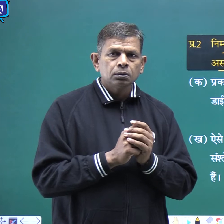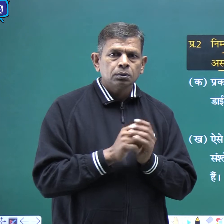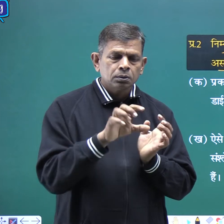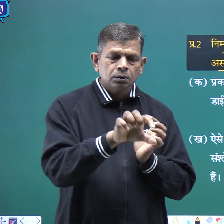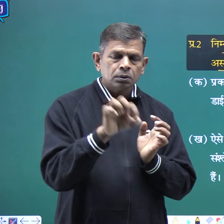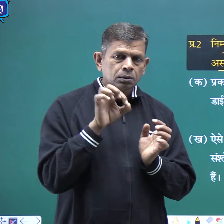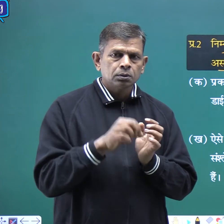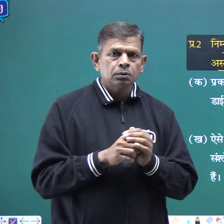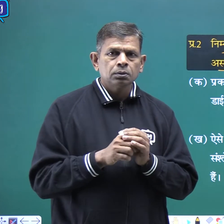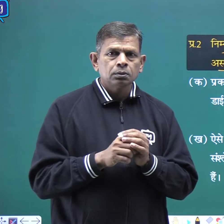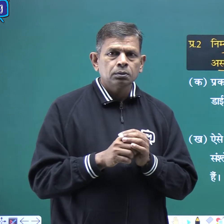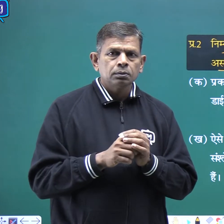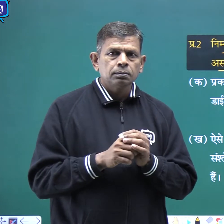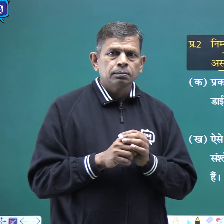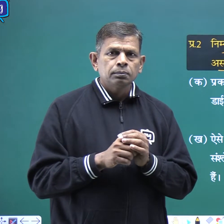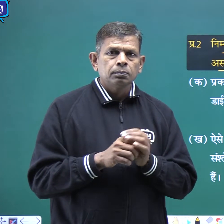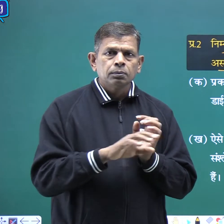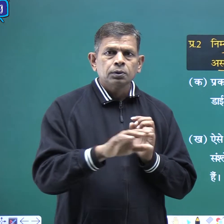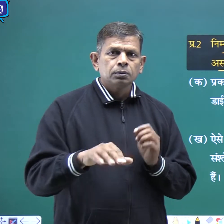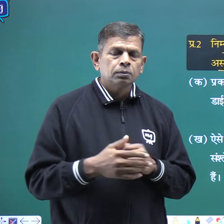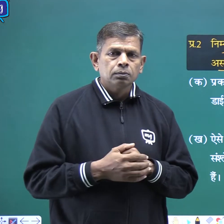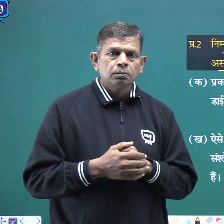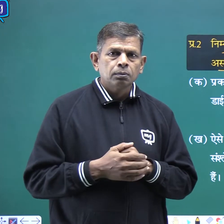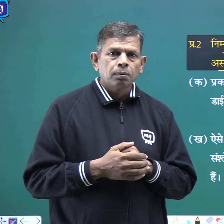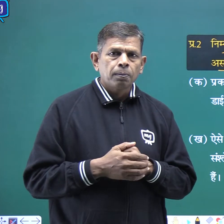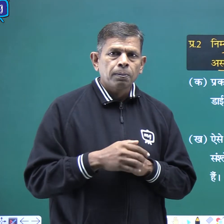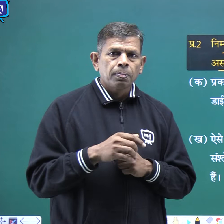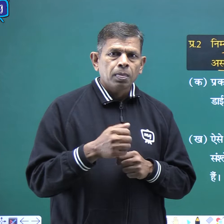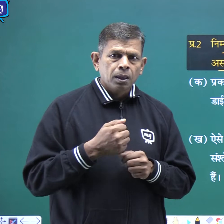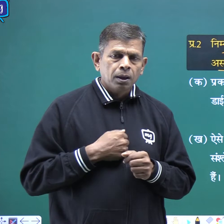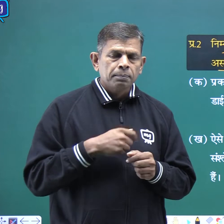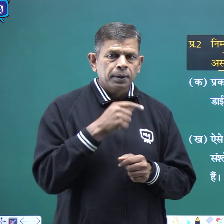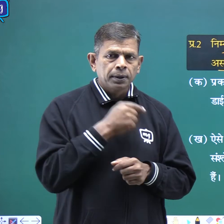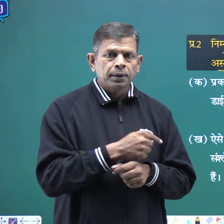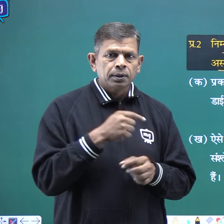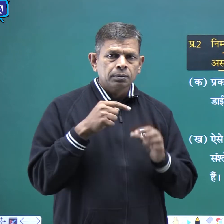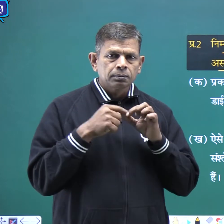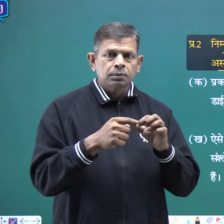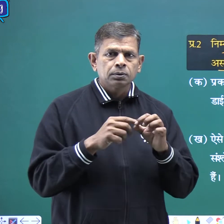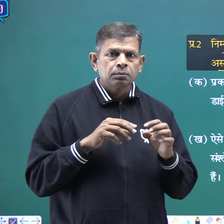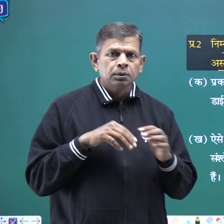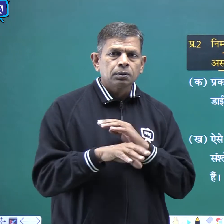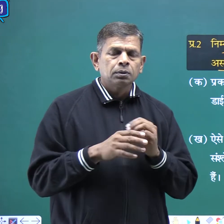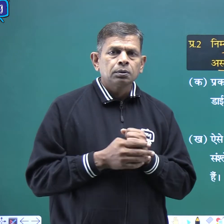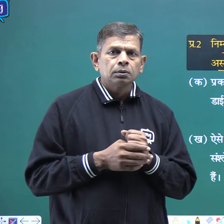चयन कीजिए। बच्चों, हमें इस प्रश्न में